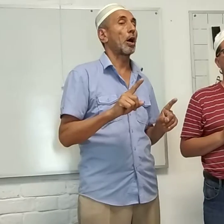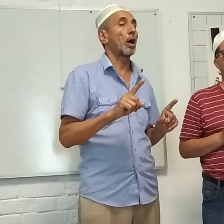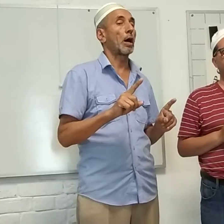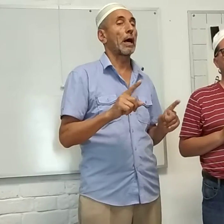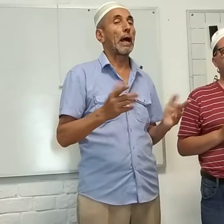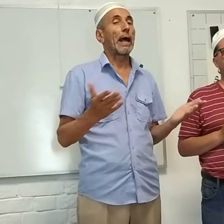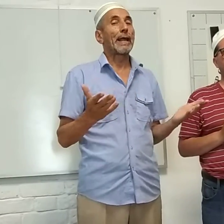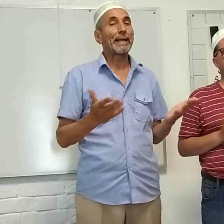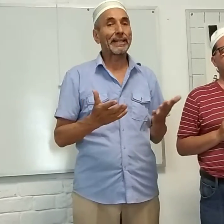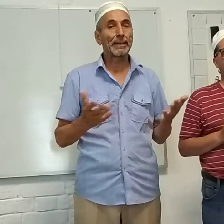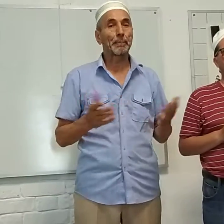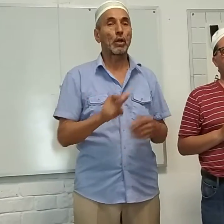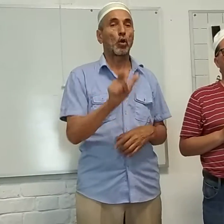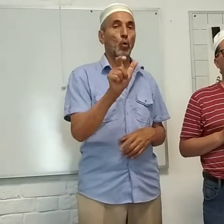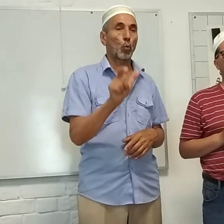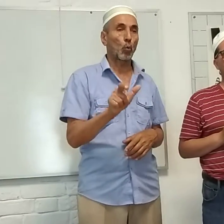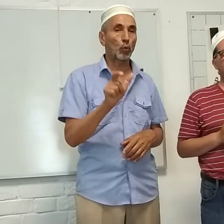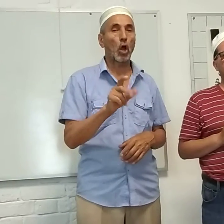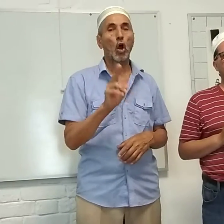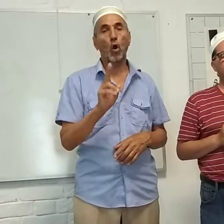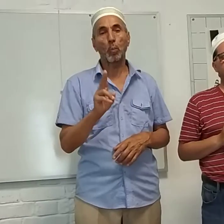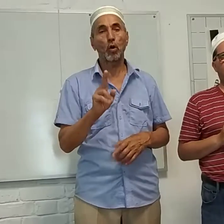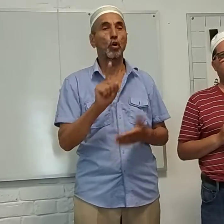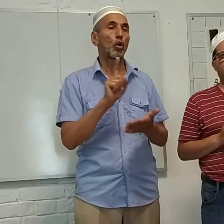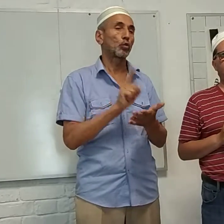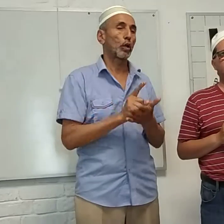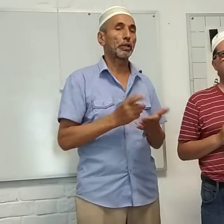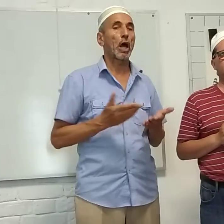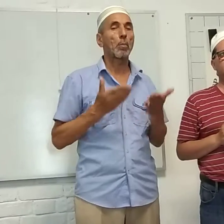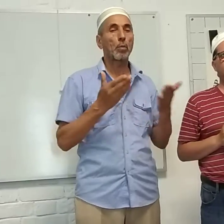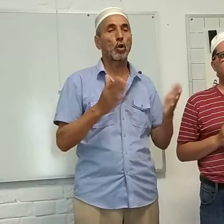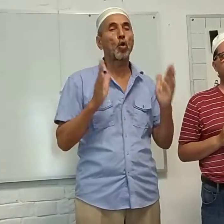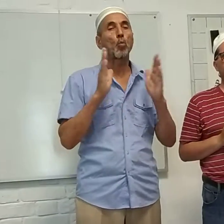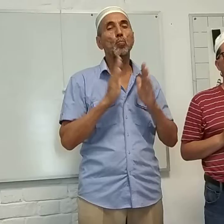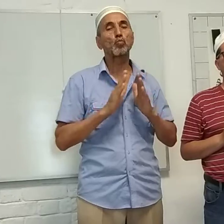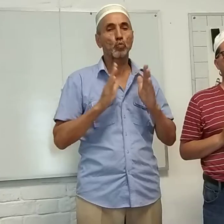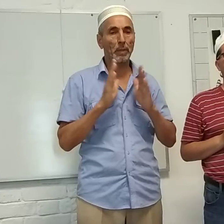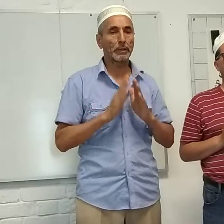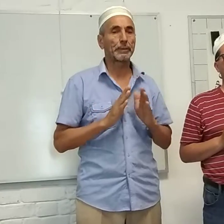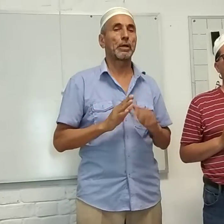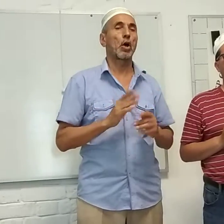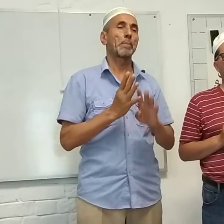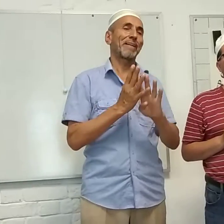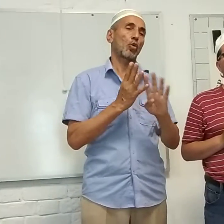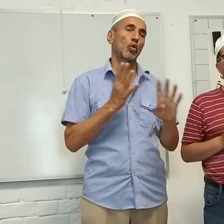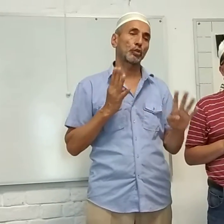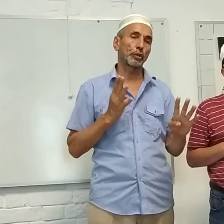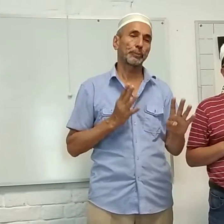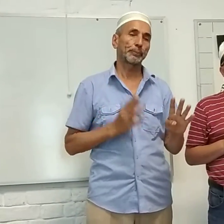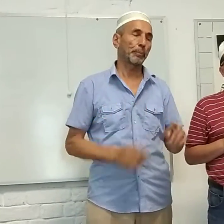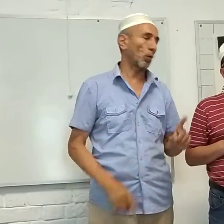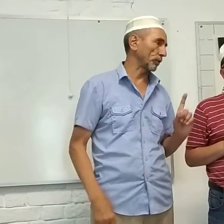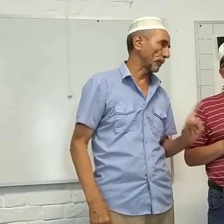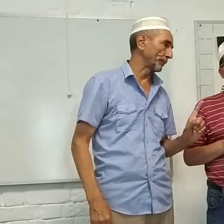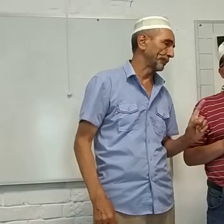каким людям, кому должен обращаться мусульманин в первую очередь.